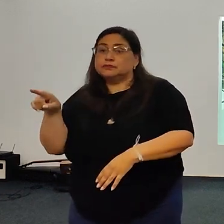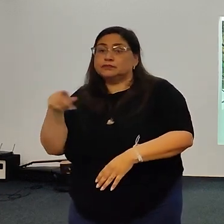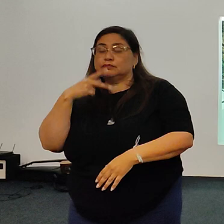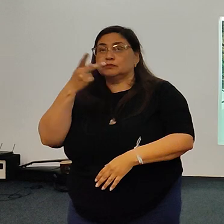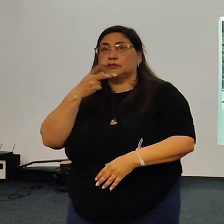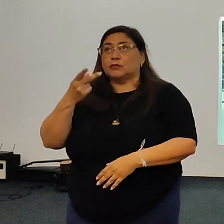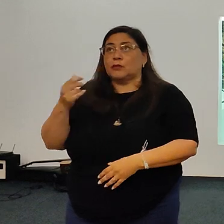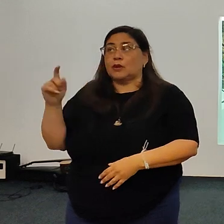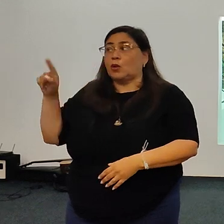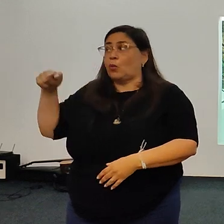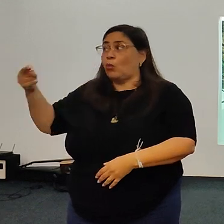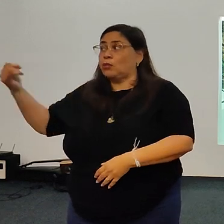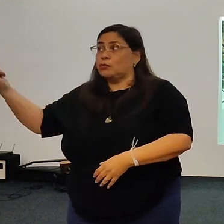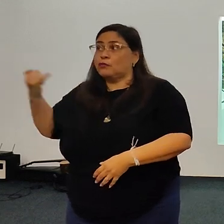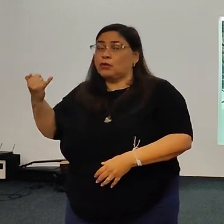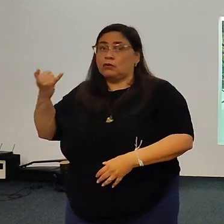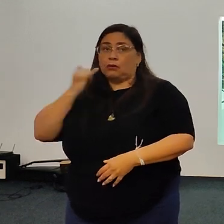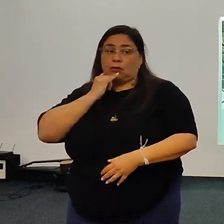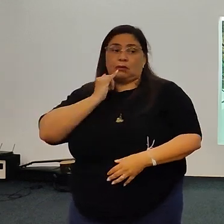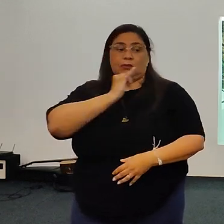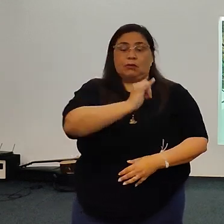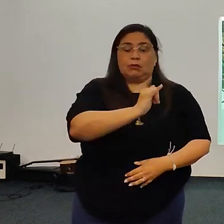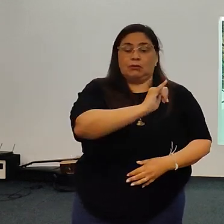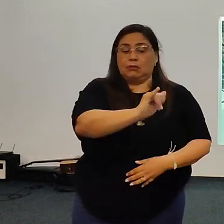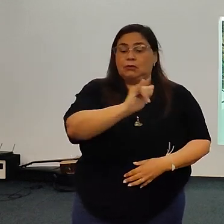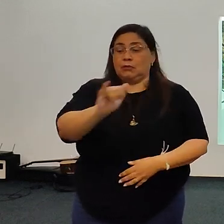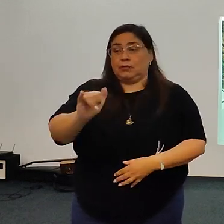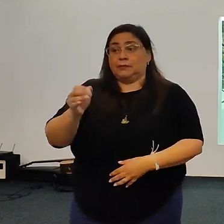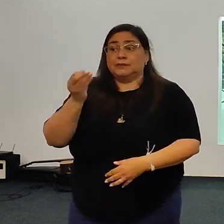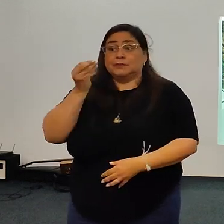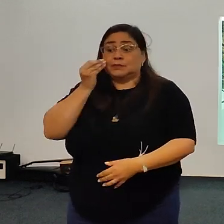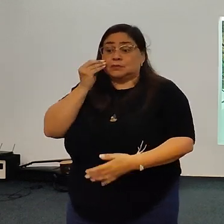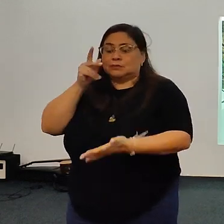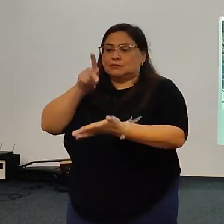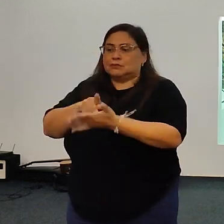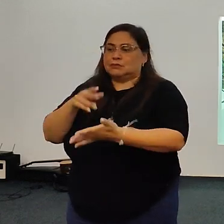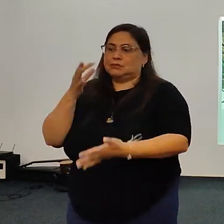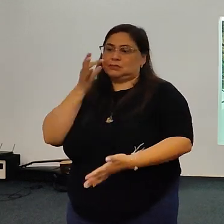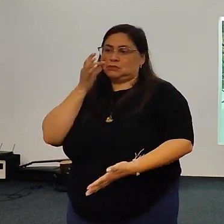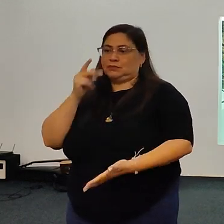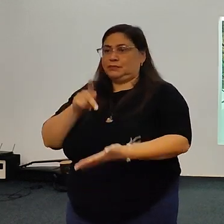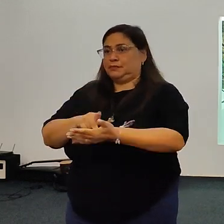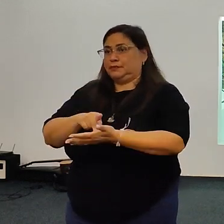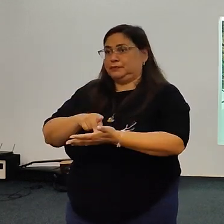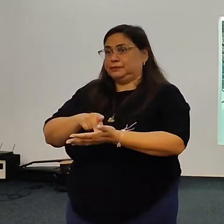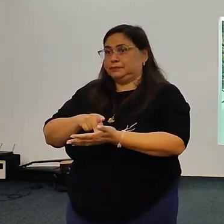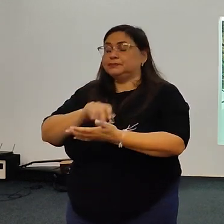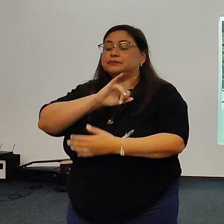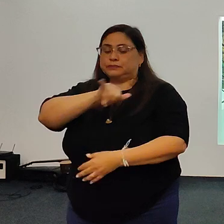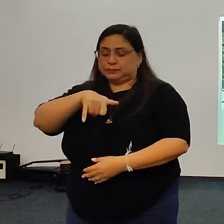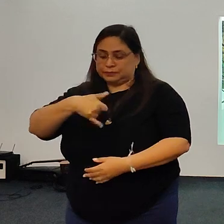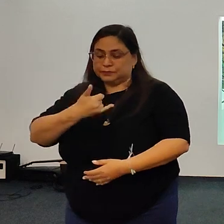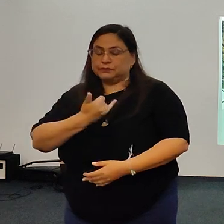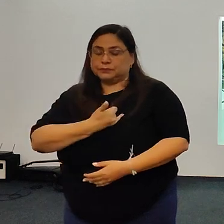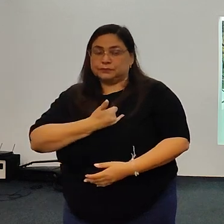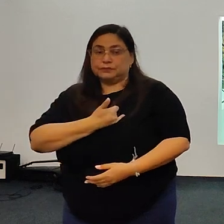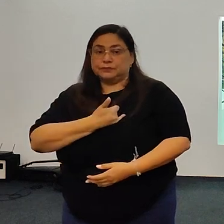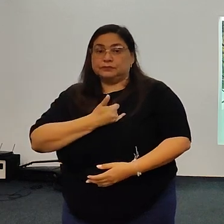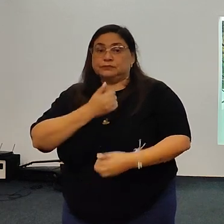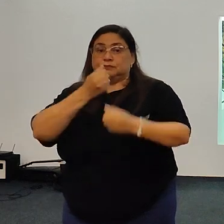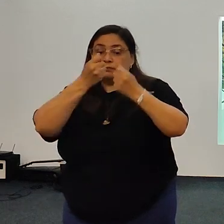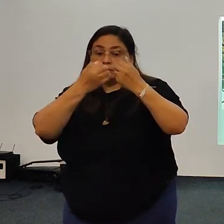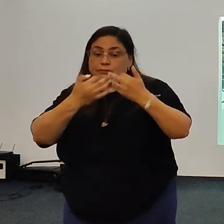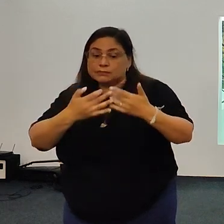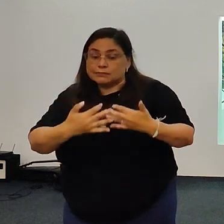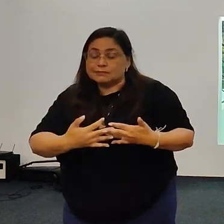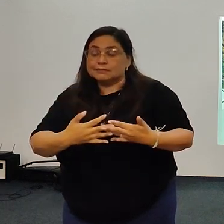que contaram para você. Outra coisa é você contar uma experiência que você viveu. E João aqui, ele estava